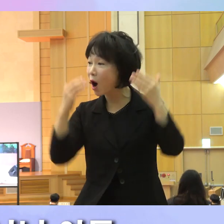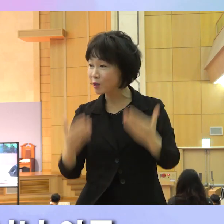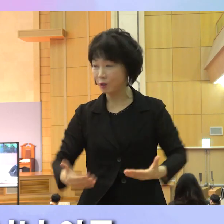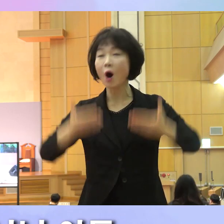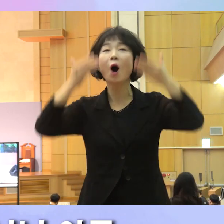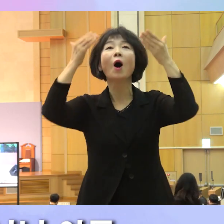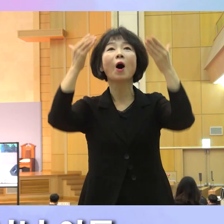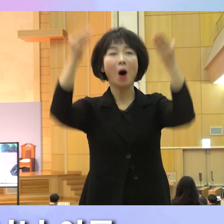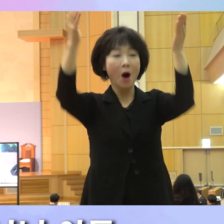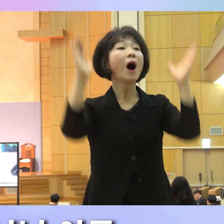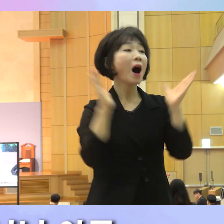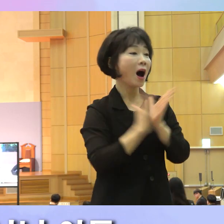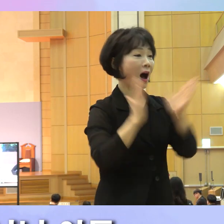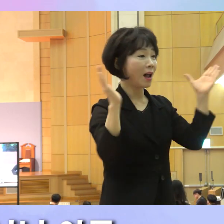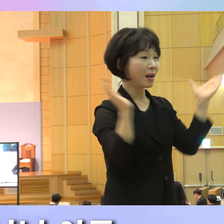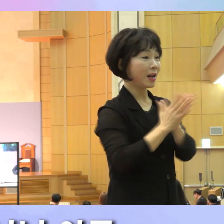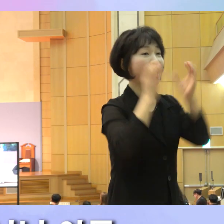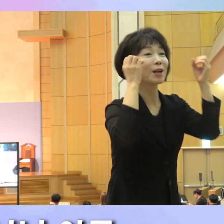찬송하면서